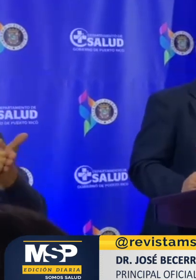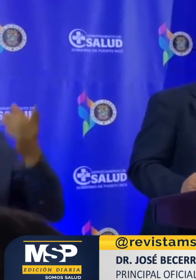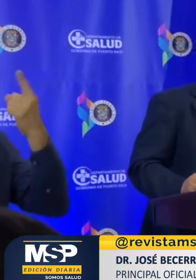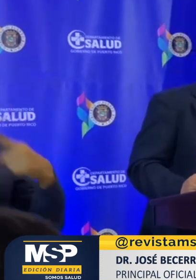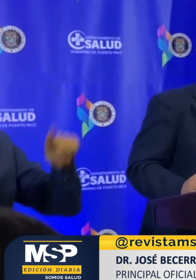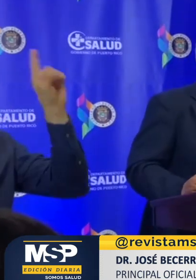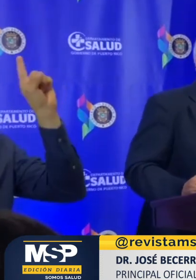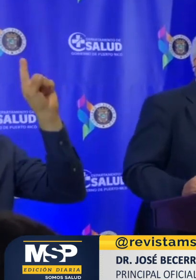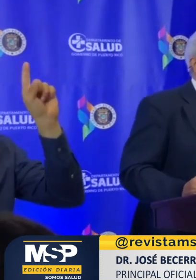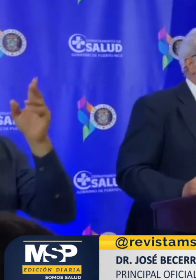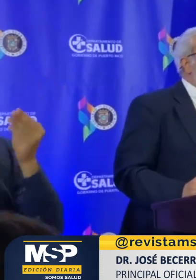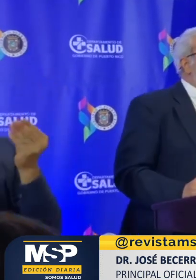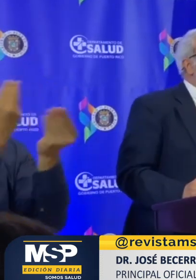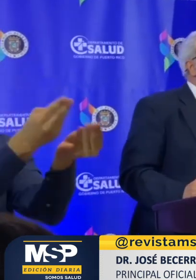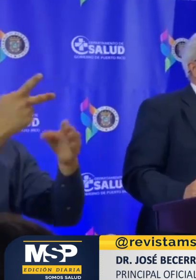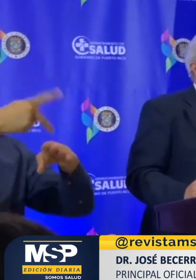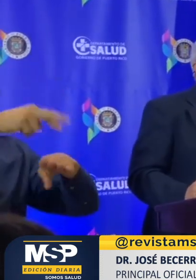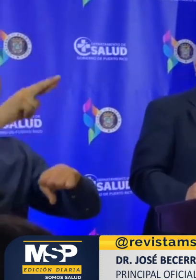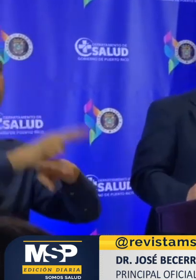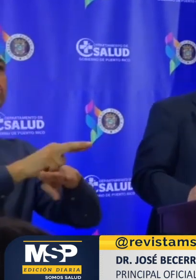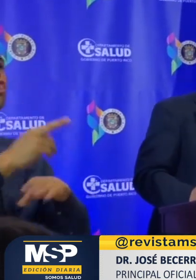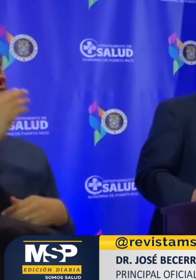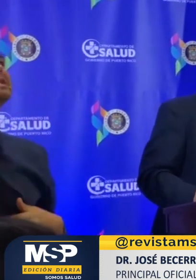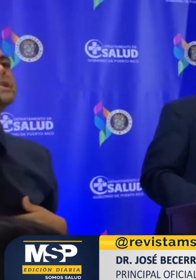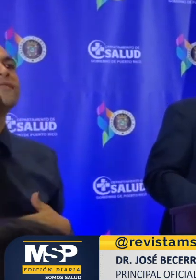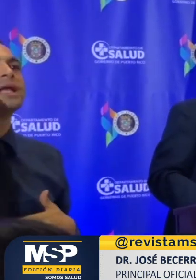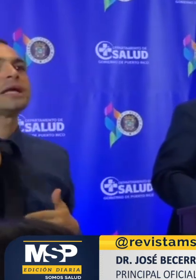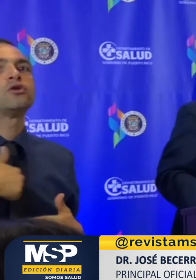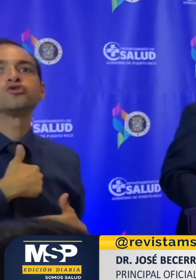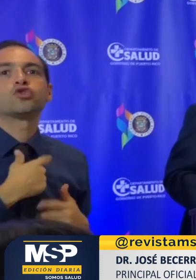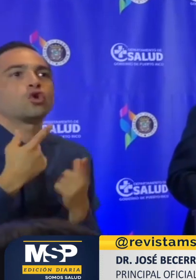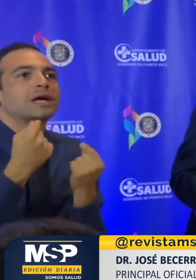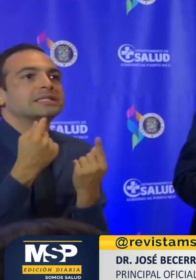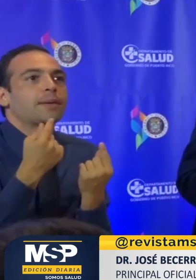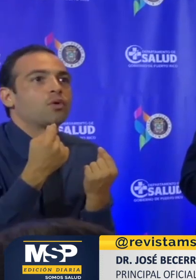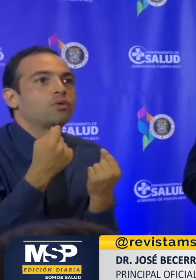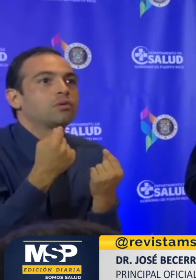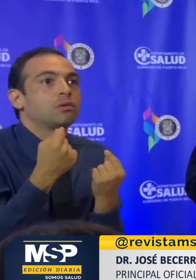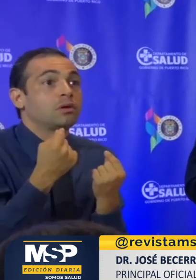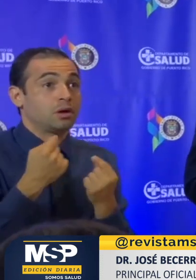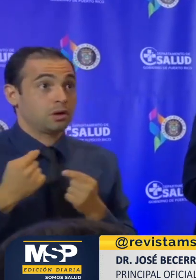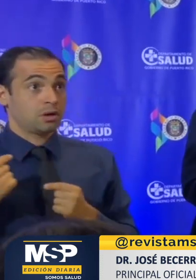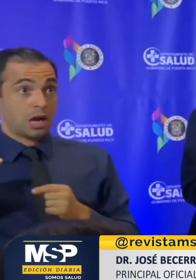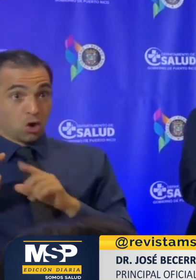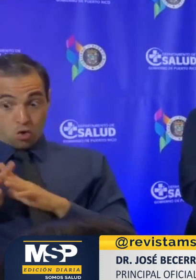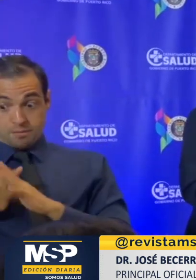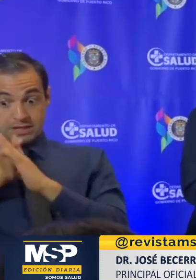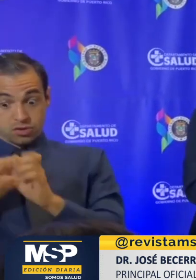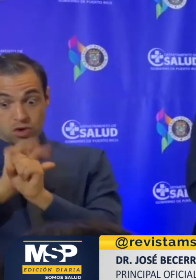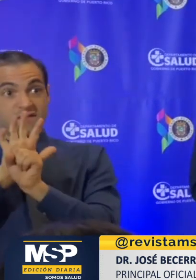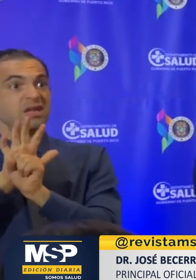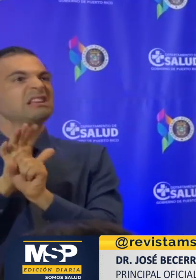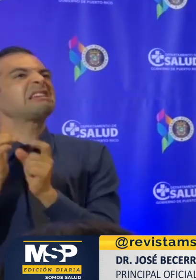poner a Puerto Rico en el mapa de cómo reaccionamos a la pandemia inicialmente.